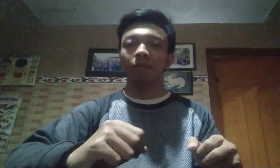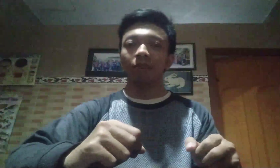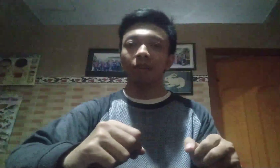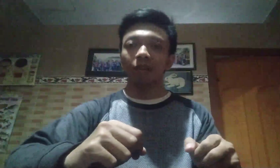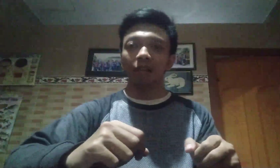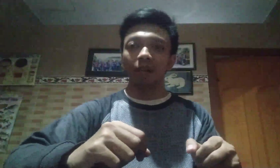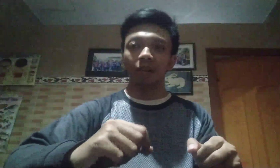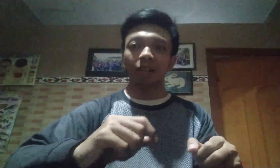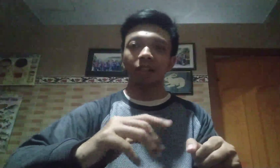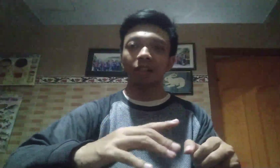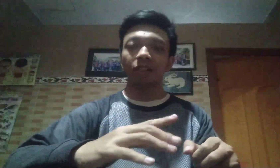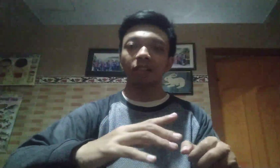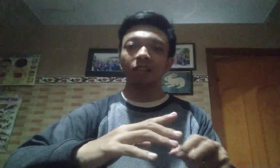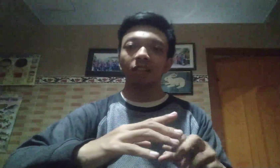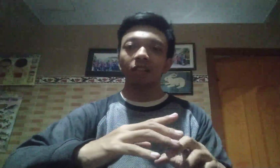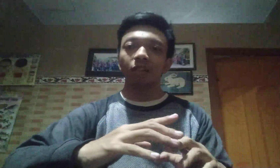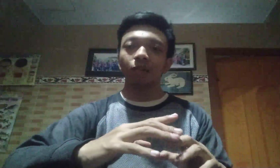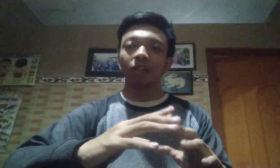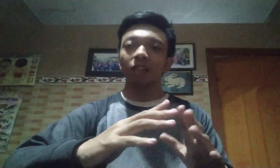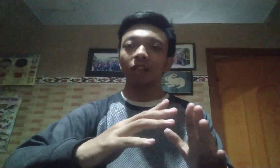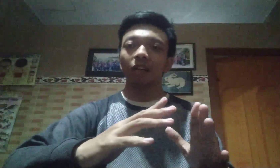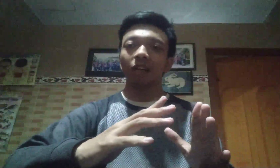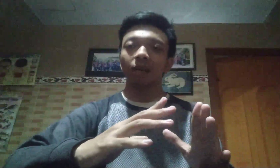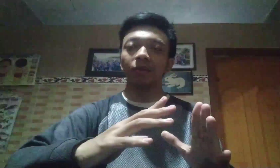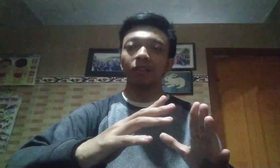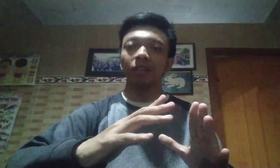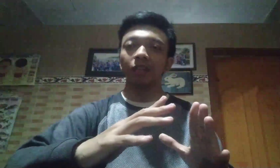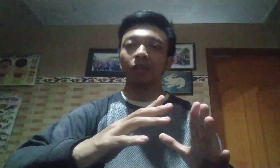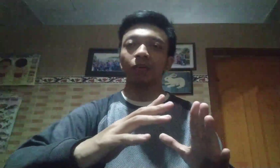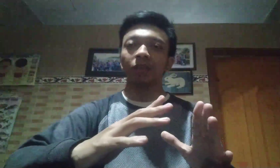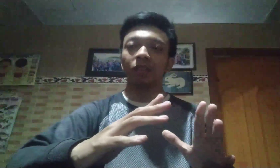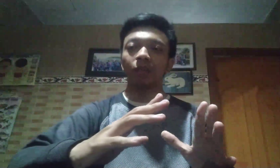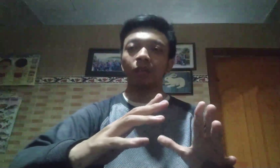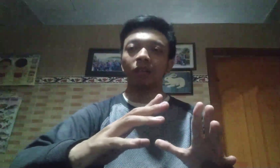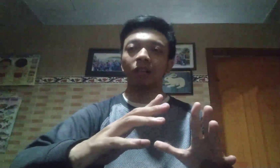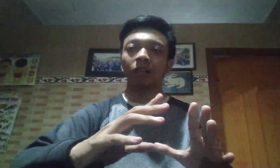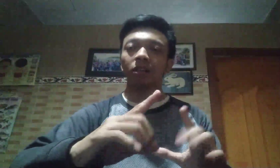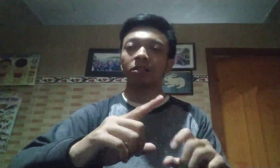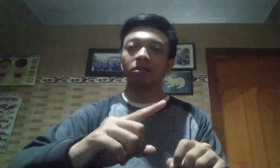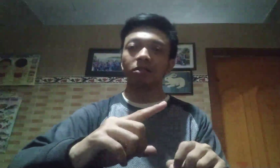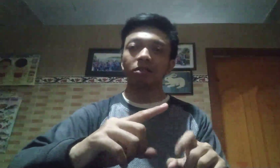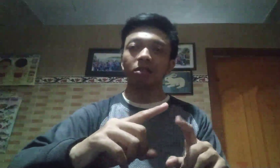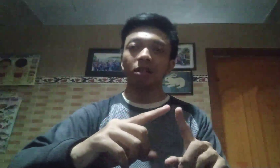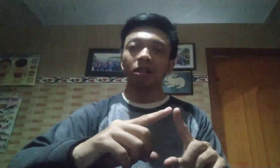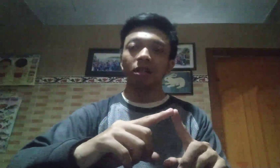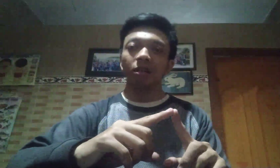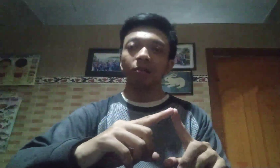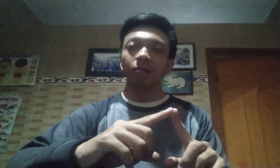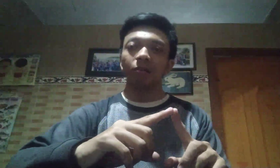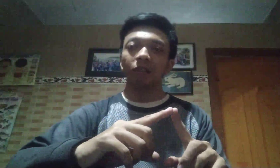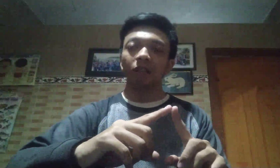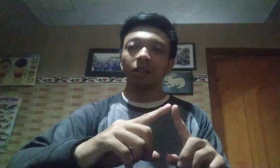Karena banyak sekali Wisata alam yang sangat luar biasa Mulai dari Mulai dari